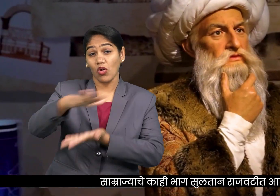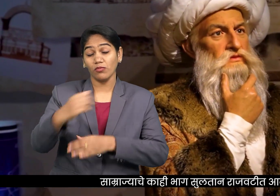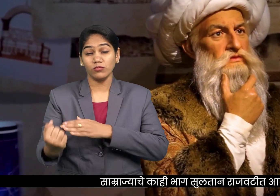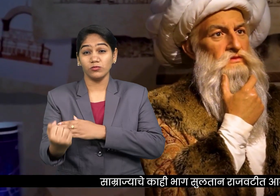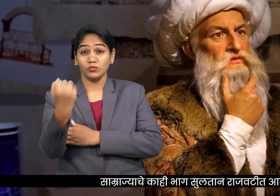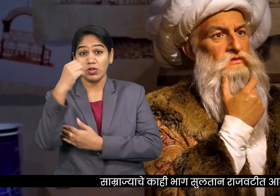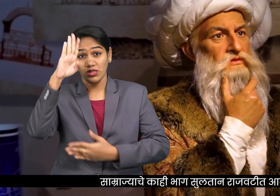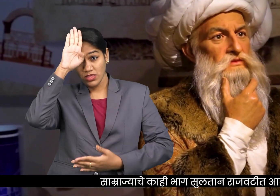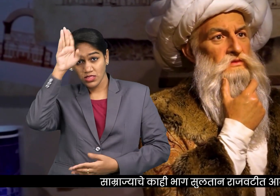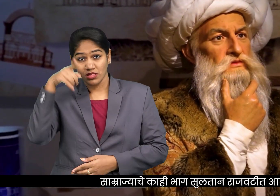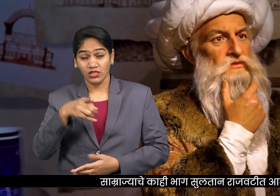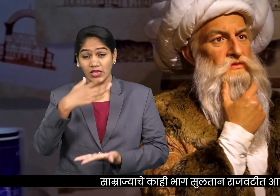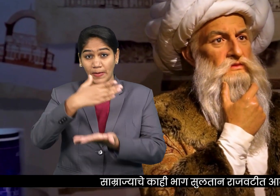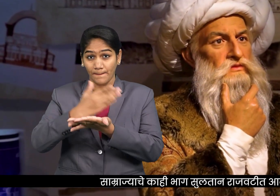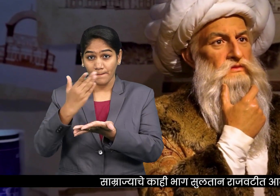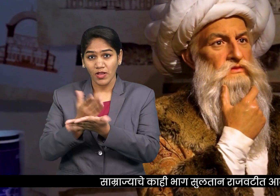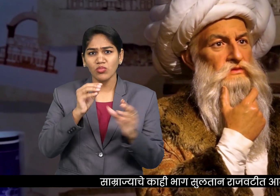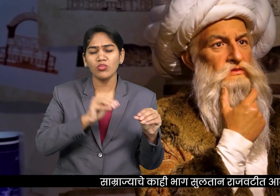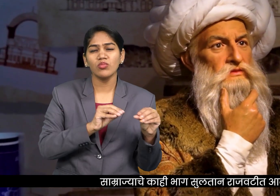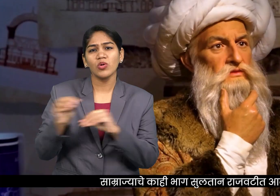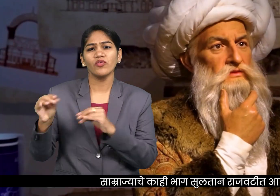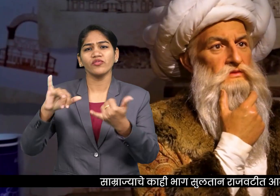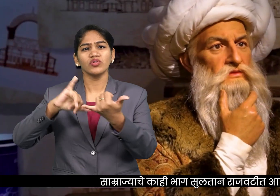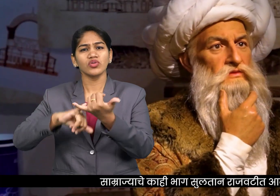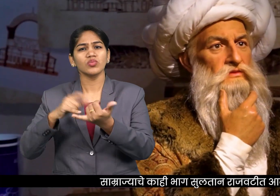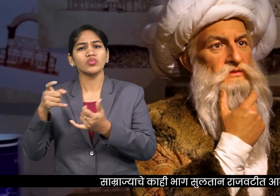साम्राज्याचे काही भाग सुलतान राजवटीत आले,